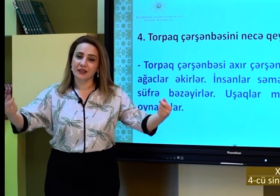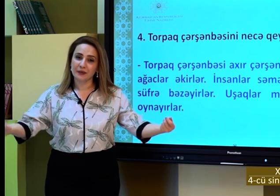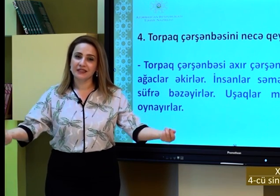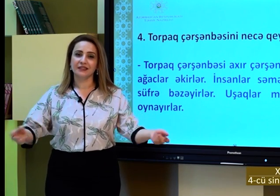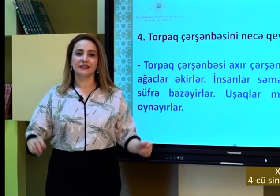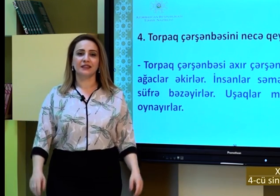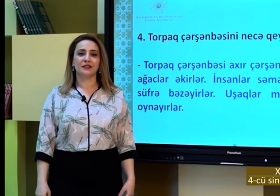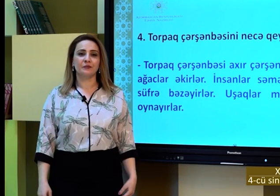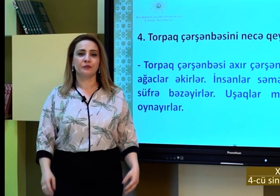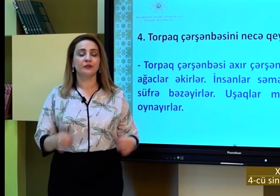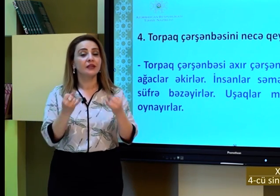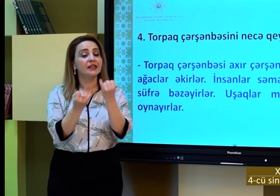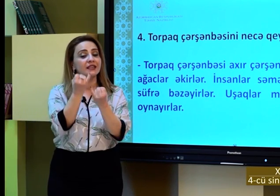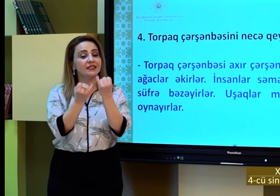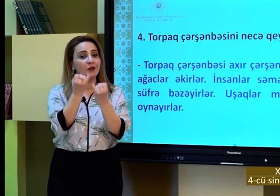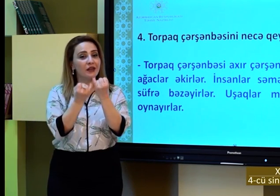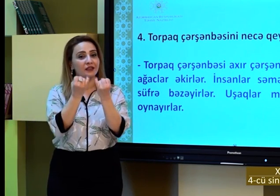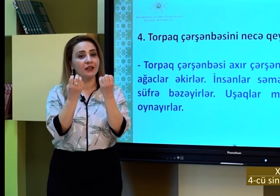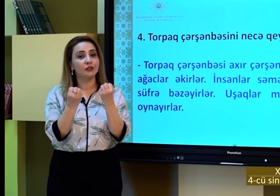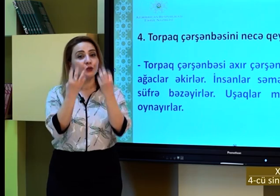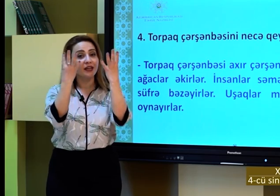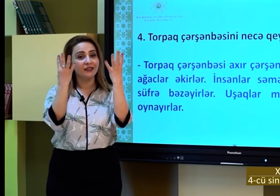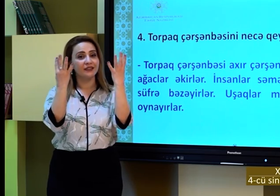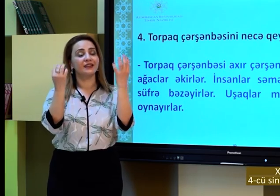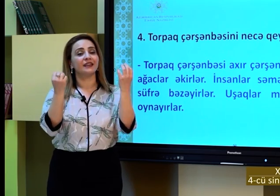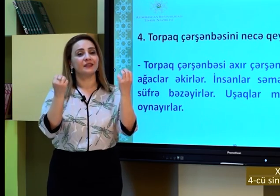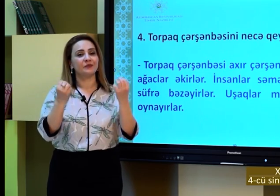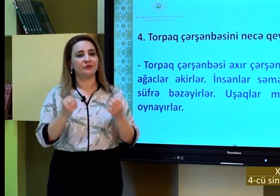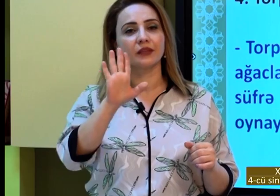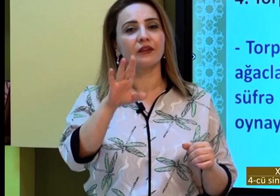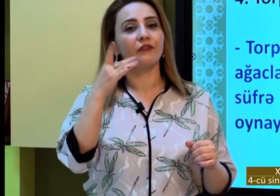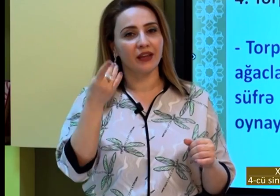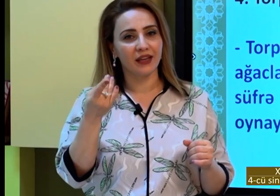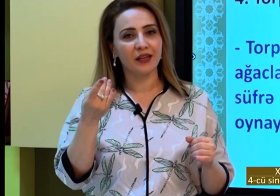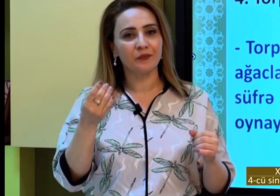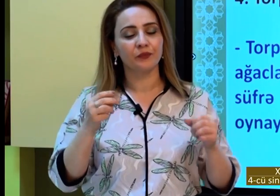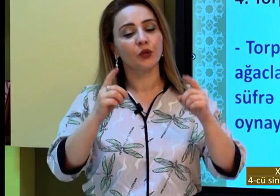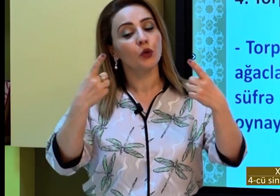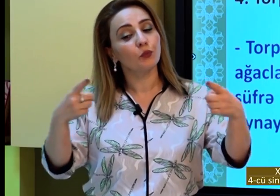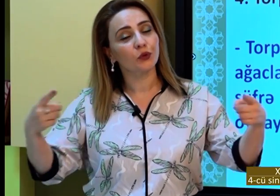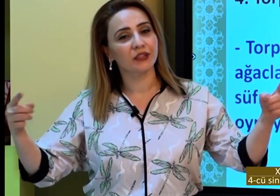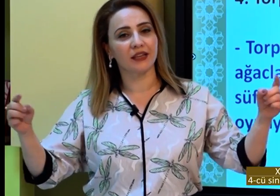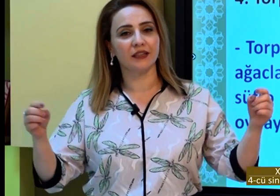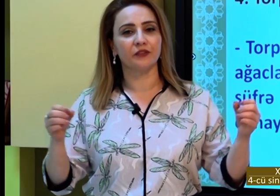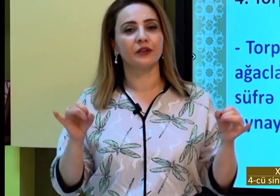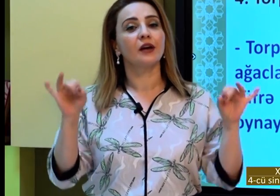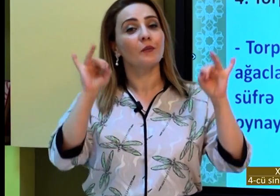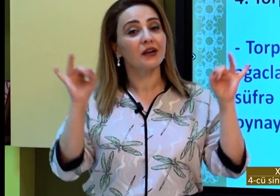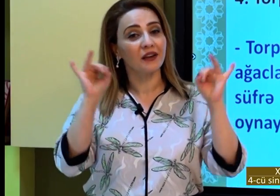süfrələri bəziyirlər, səmənilər göyərdirlər və müxtəlif,